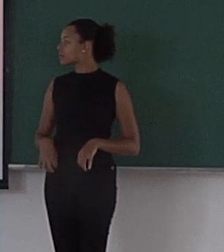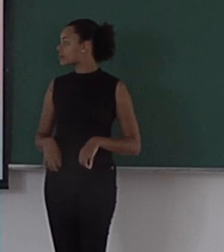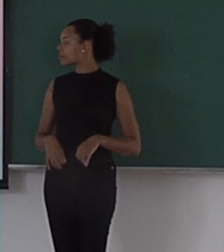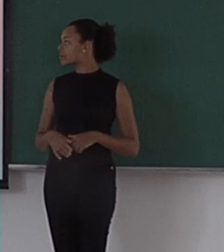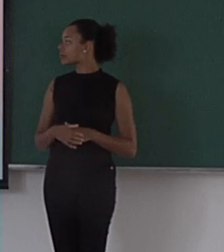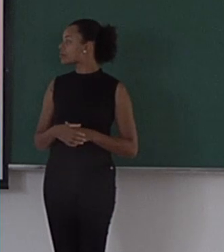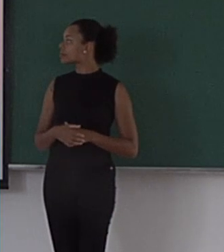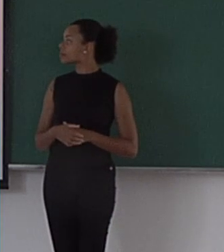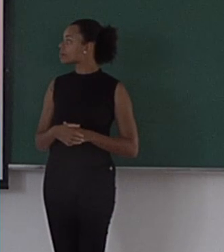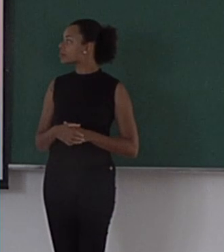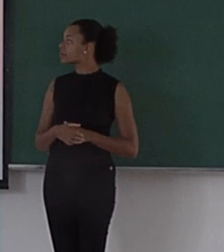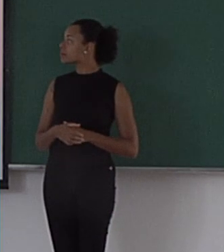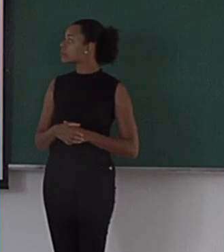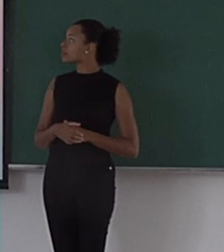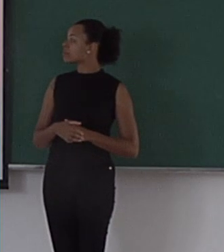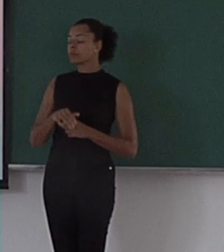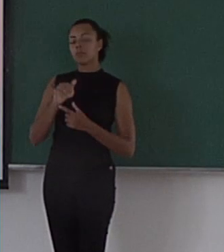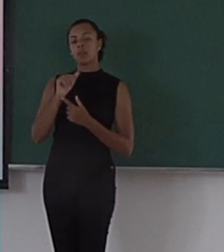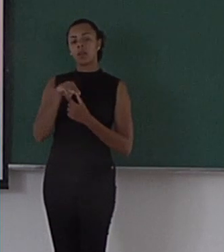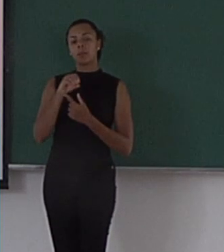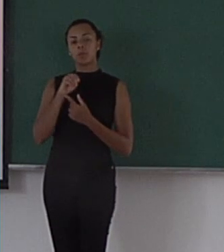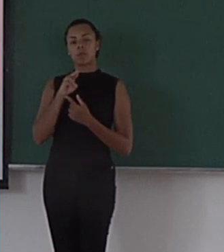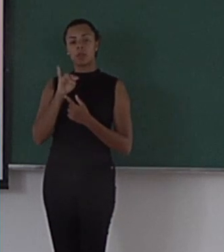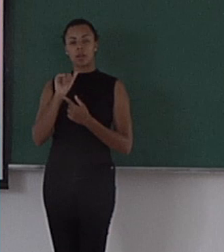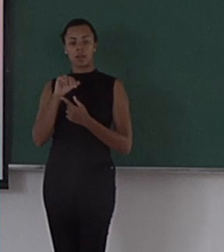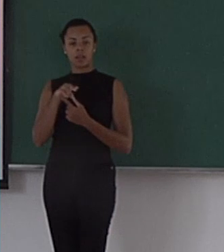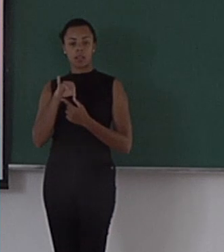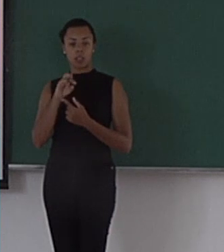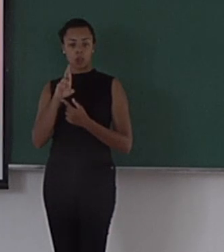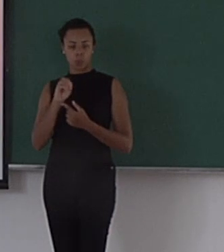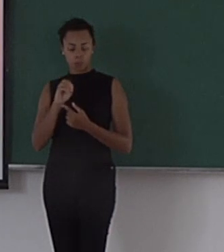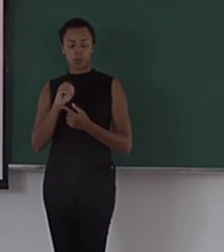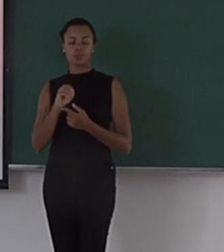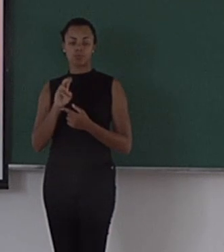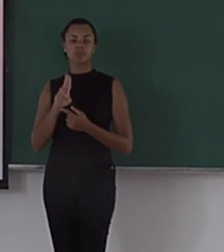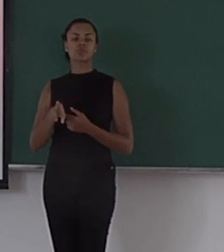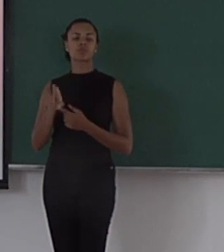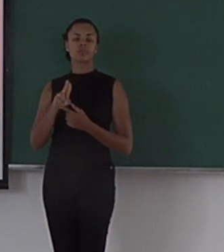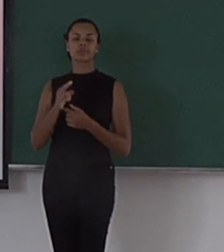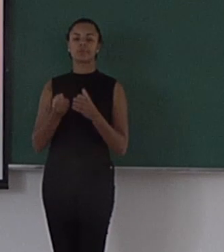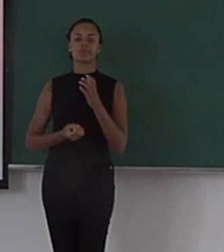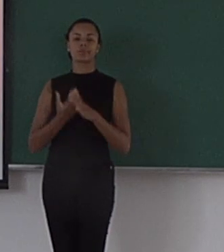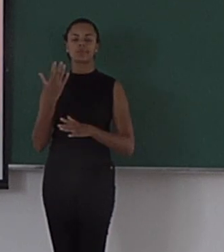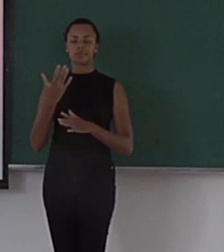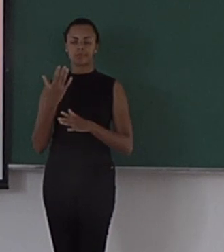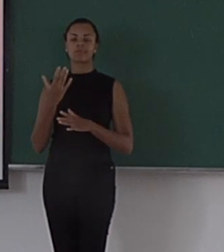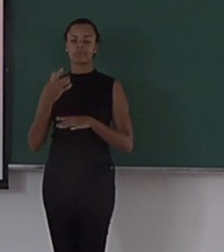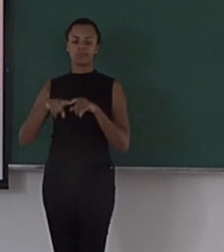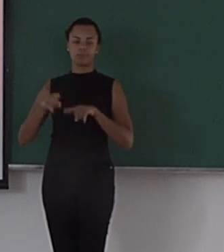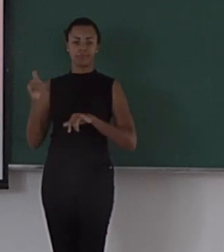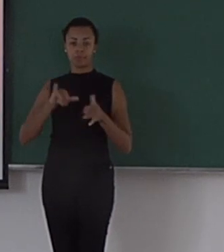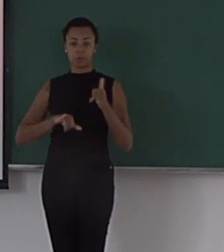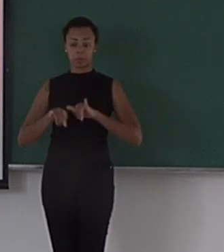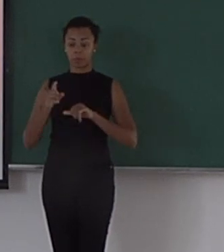O amônio anídrico também é um fertilizante, né, que usa em manufatura de metanfetamina. É uma base